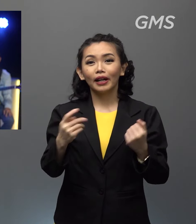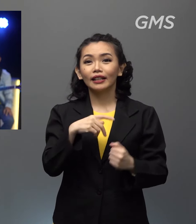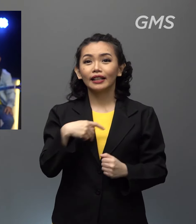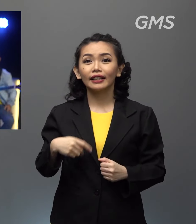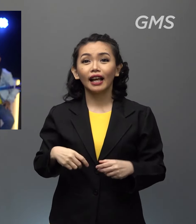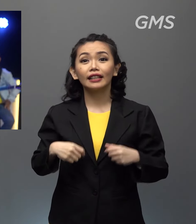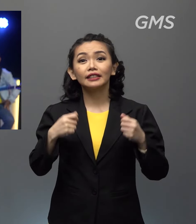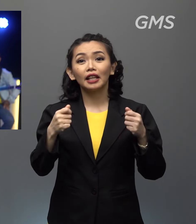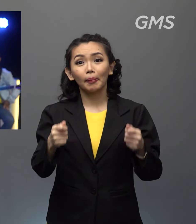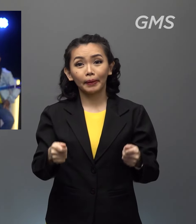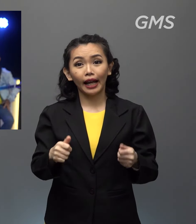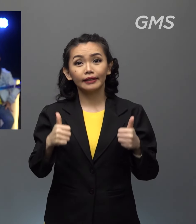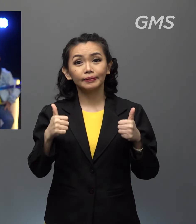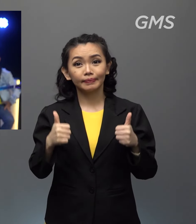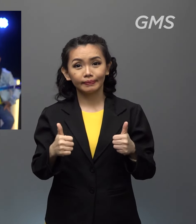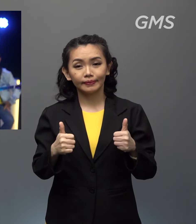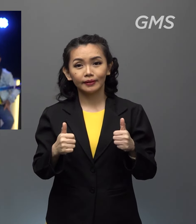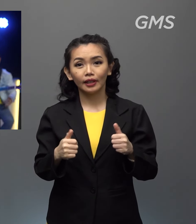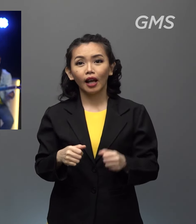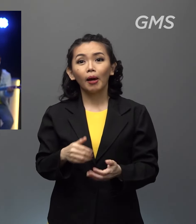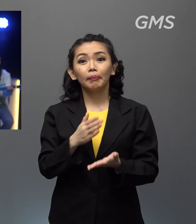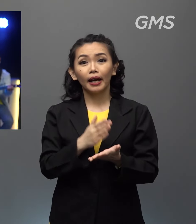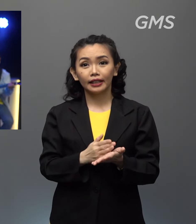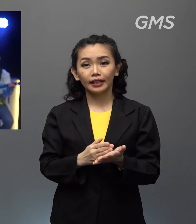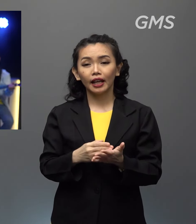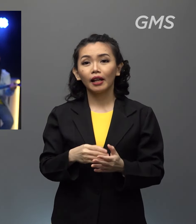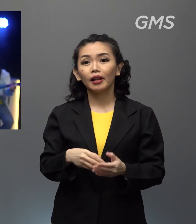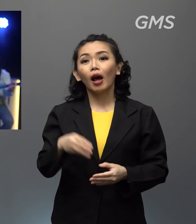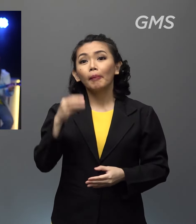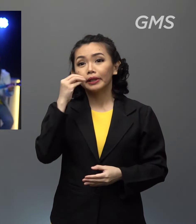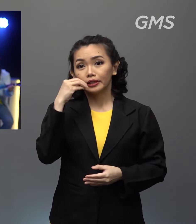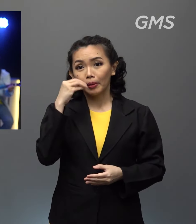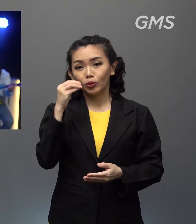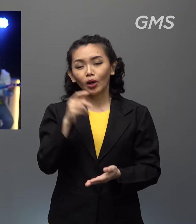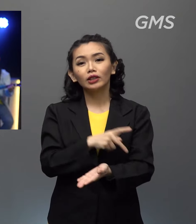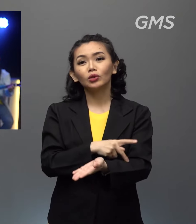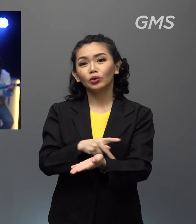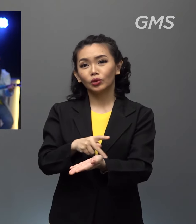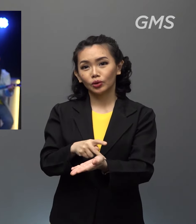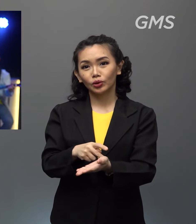Siapkan unsur-unsur perjamuan kudus kita masing-masing.